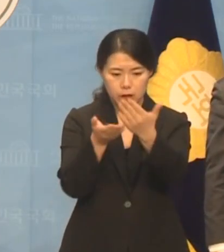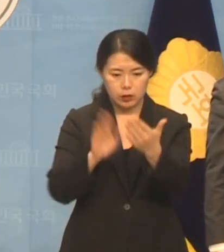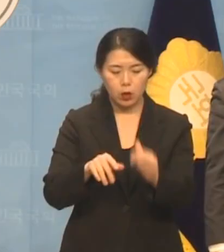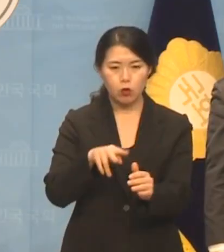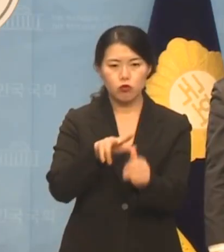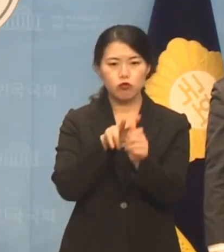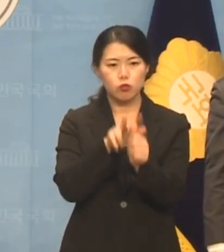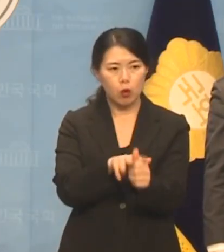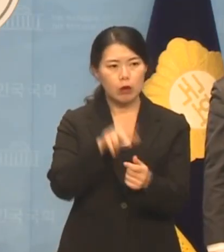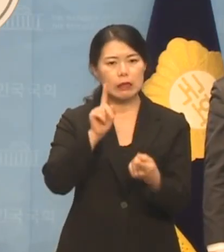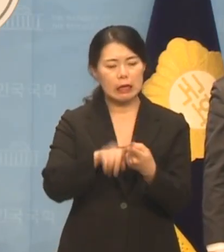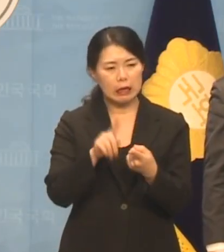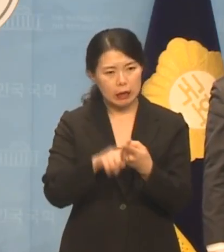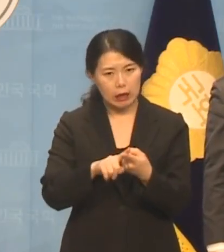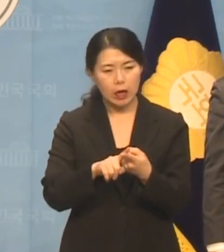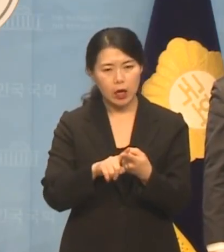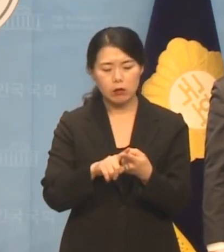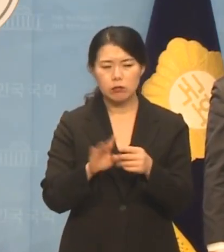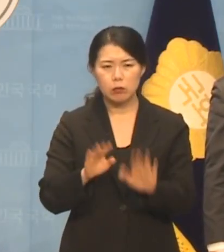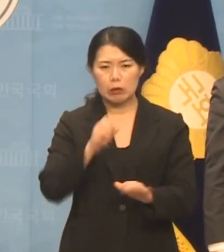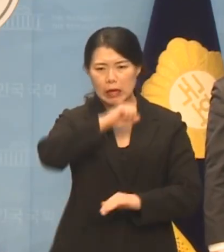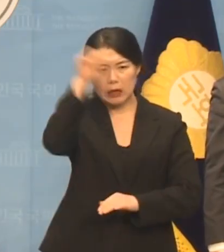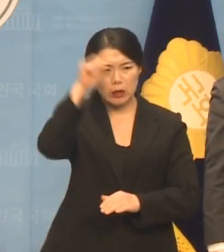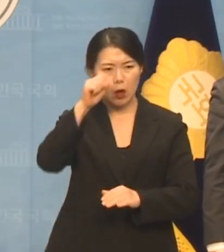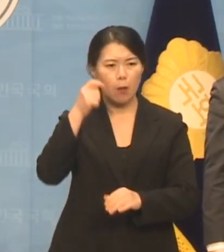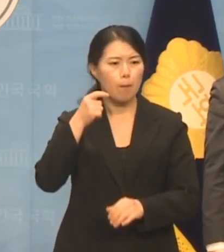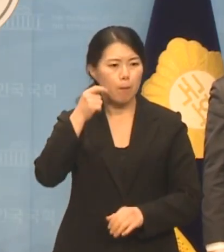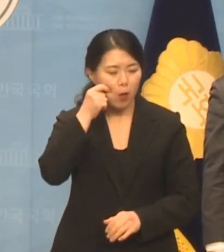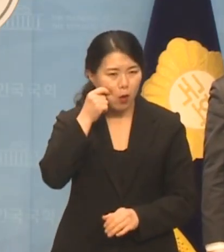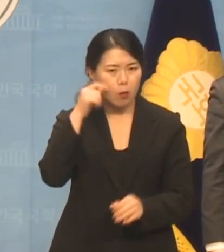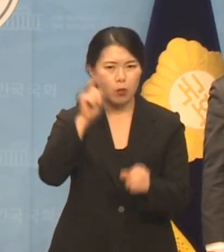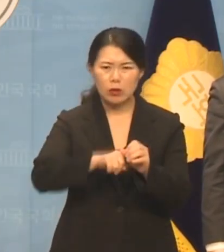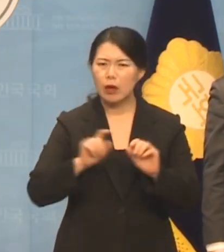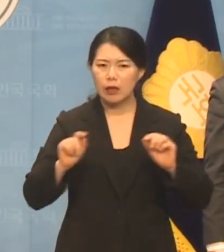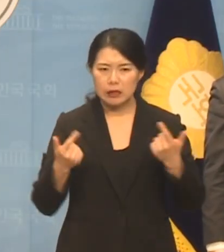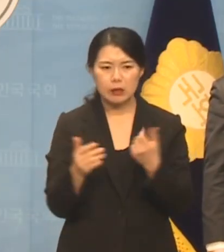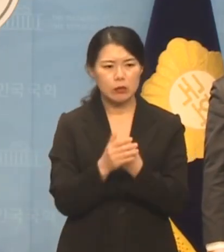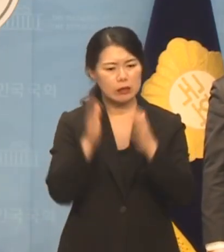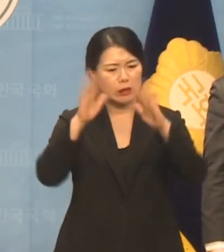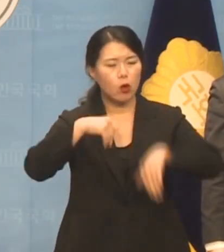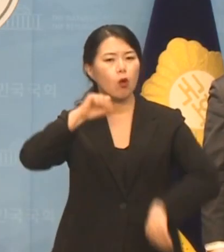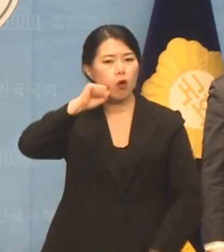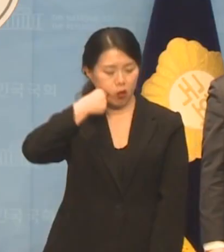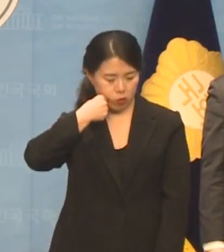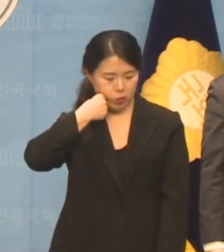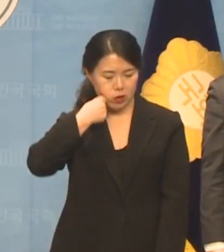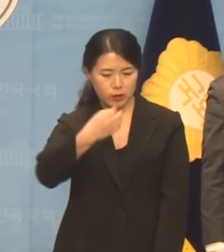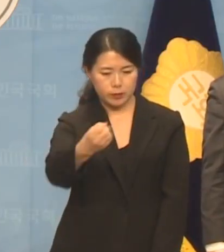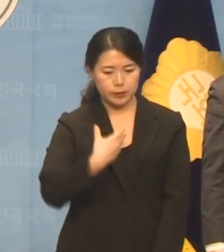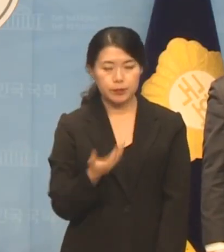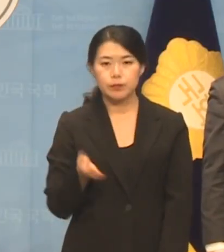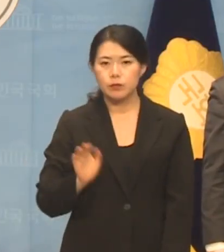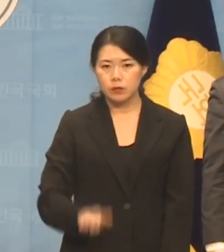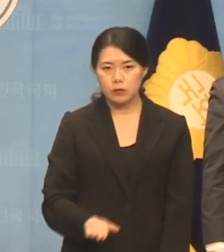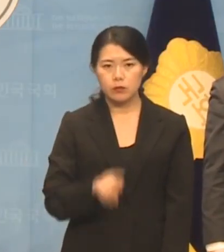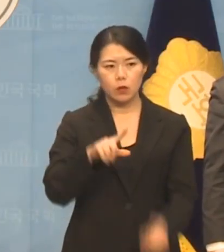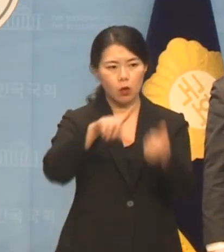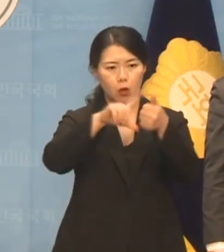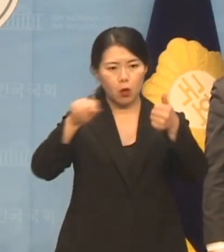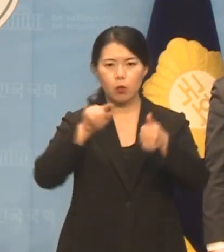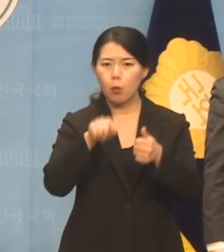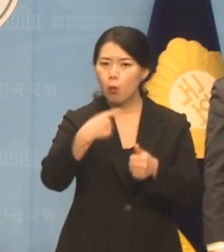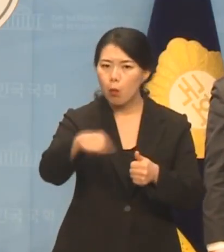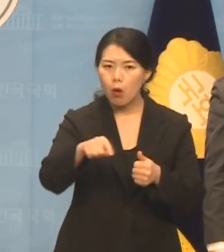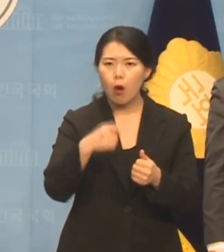후보자에 대한 사실이 아니고 당선되지 못하게 할 목적이 아니라는 이유로 철거가 어렵다는 답변을 받았습니다. 하지만 해당 현수막은